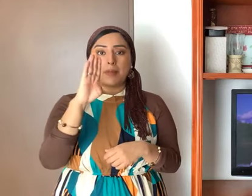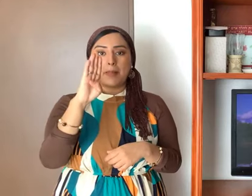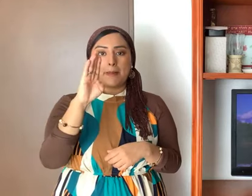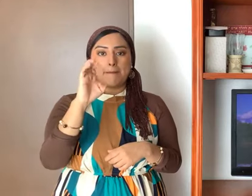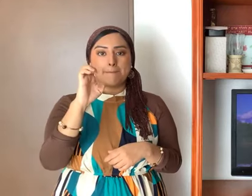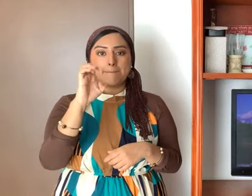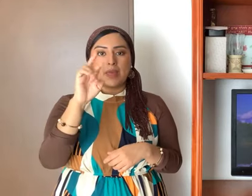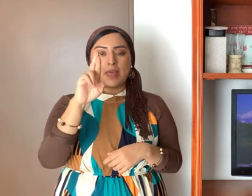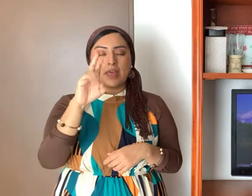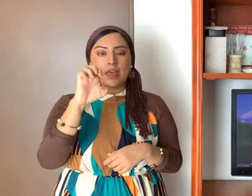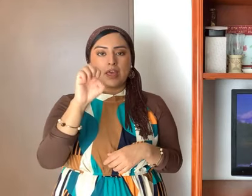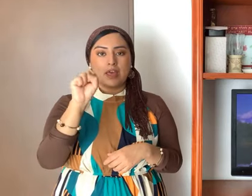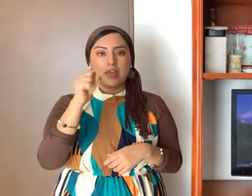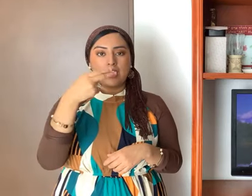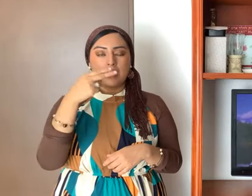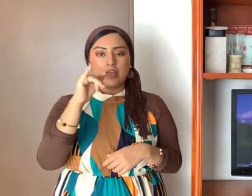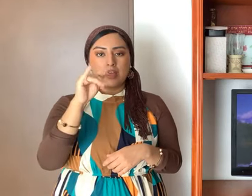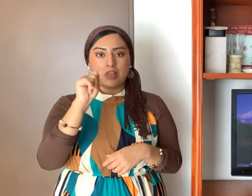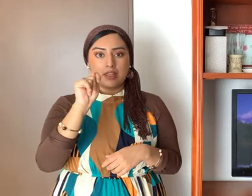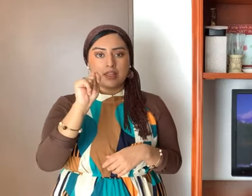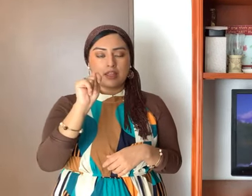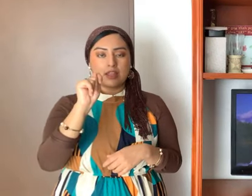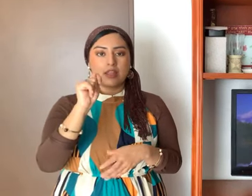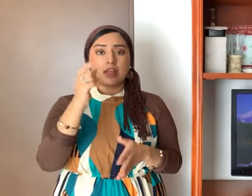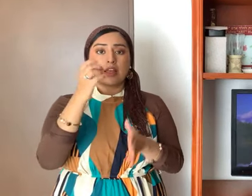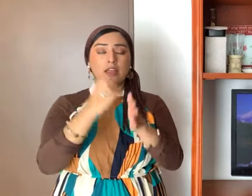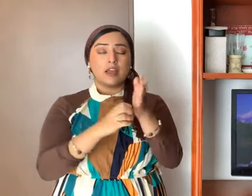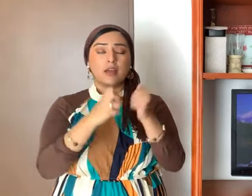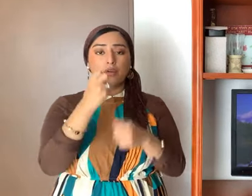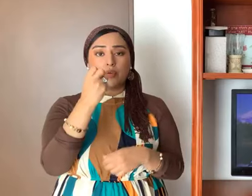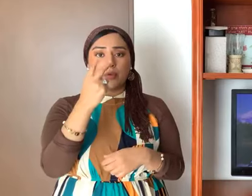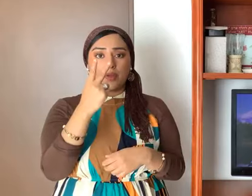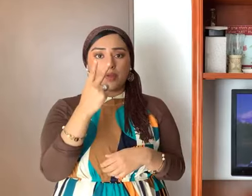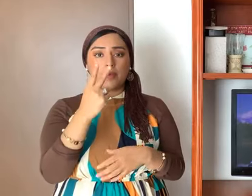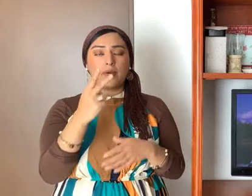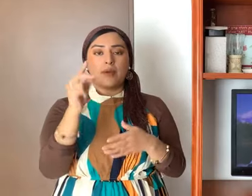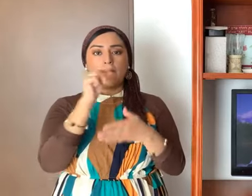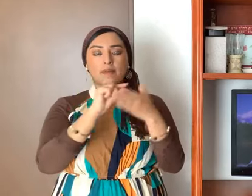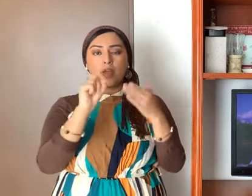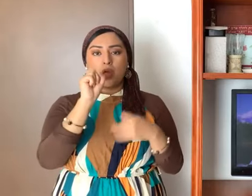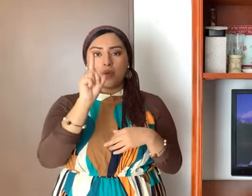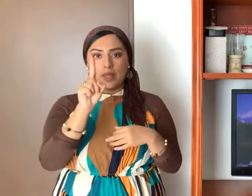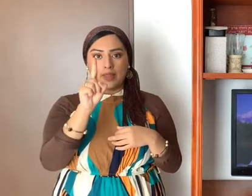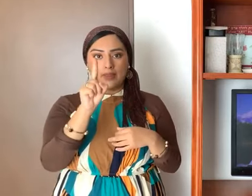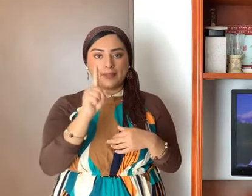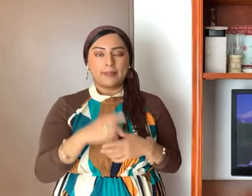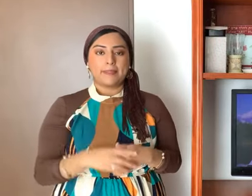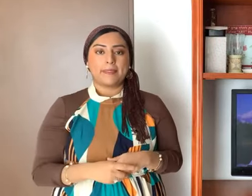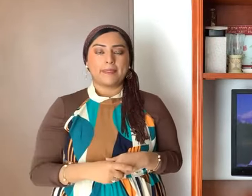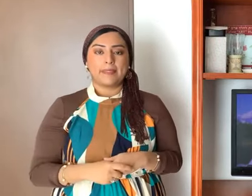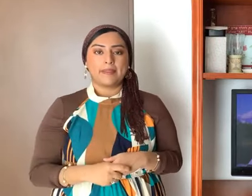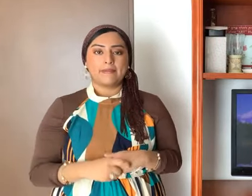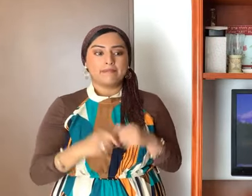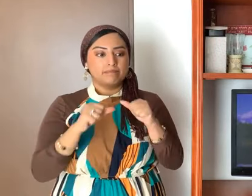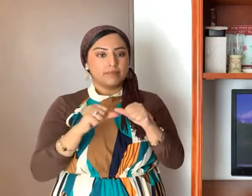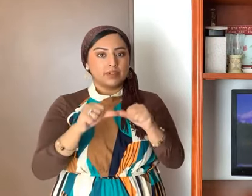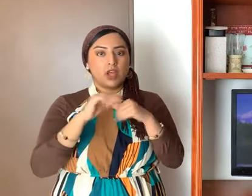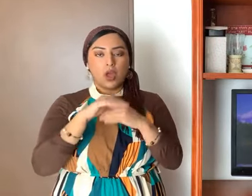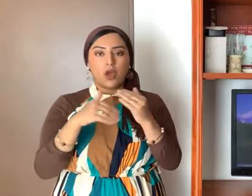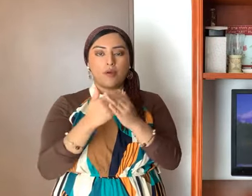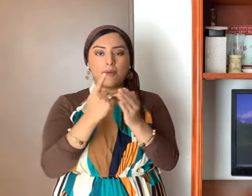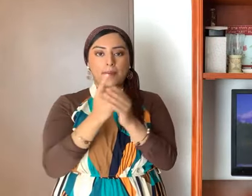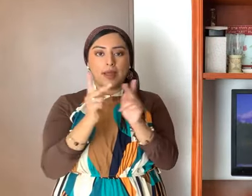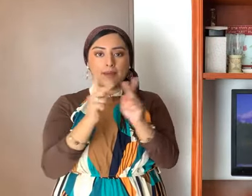Bereshit. Entonces, Génesis, Bereshit, capítulo 12, verso 1. ¿Sí? Y como cada parashá